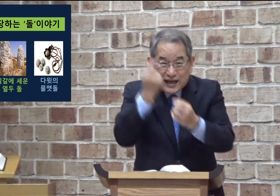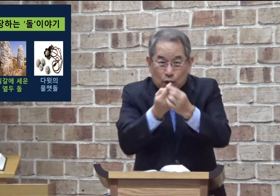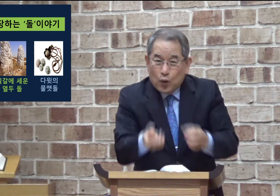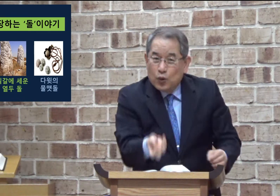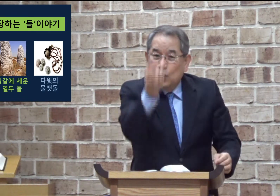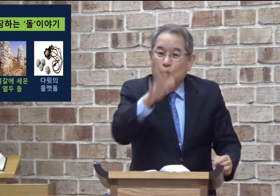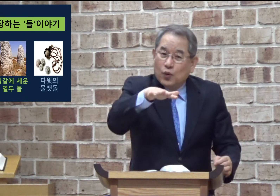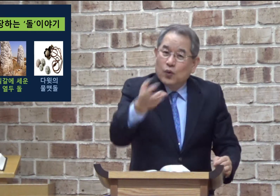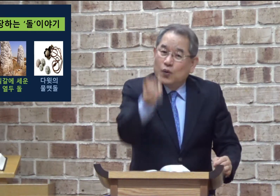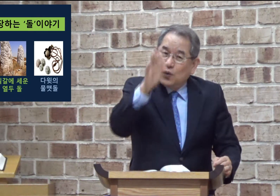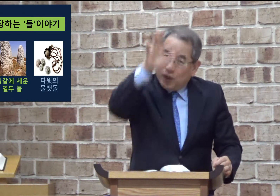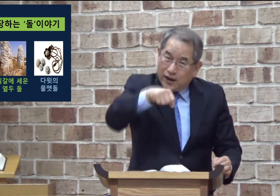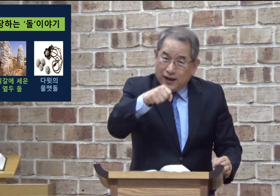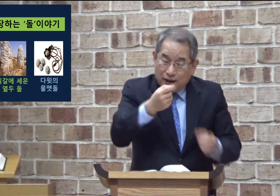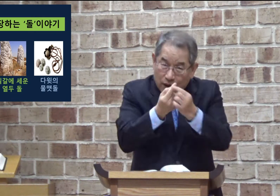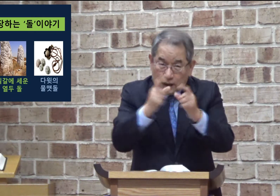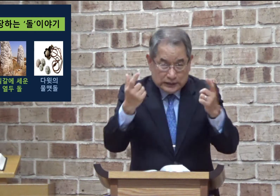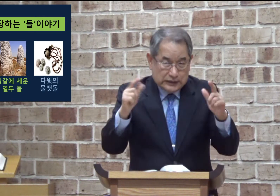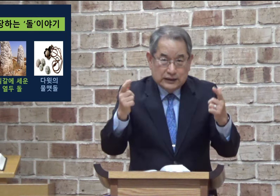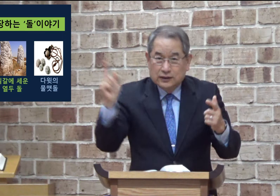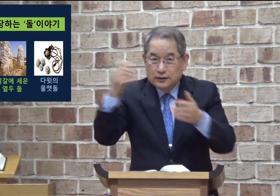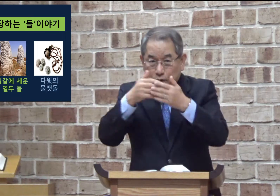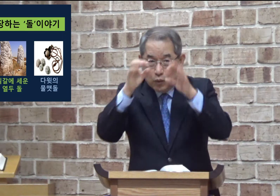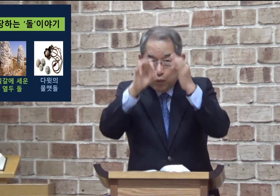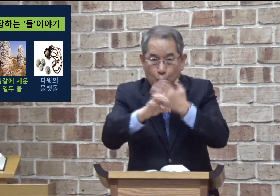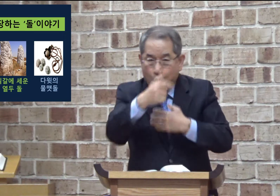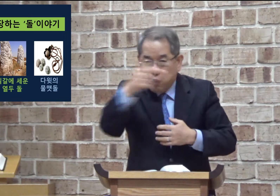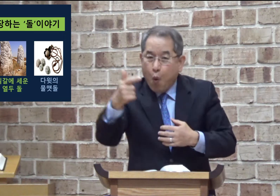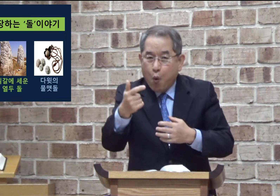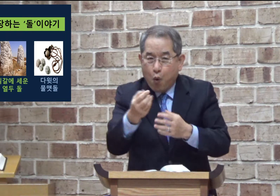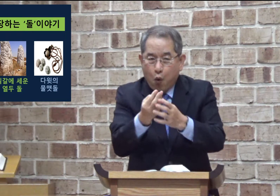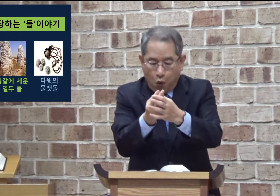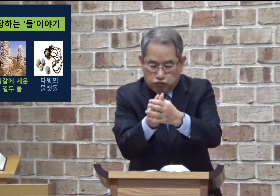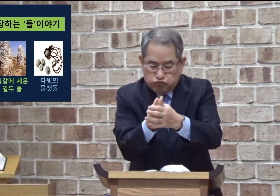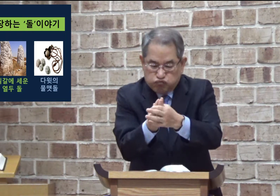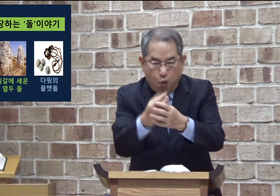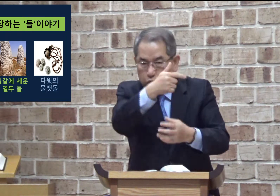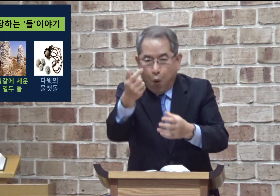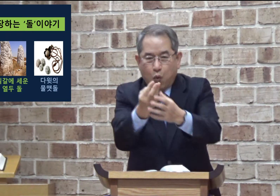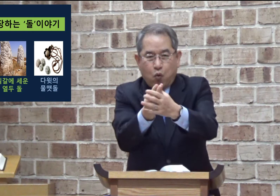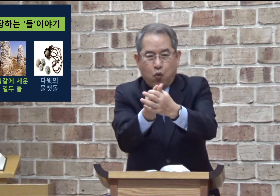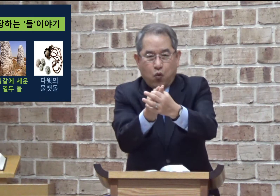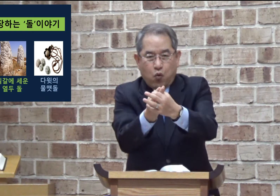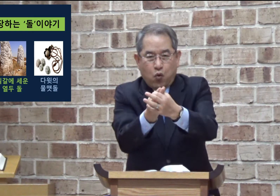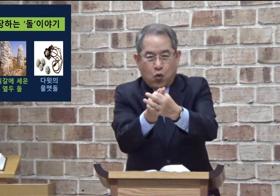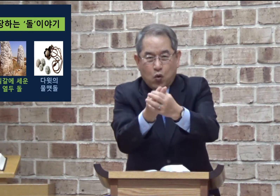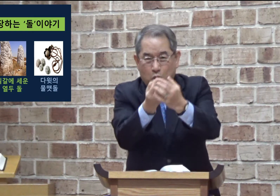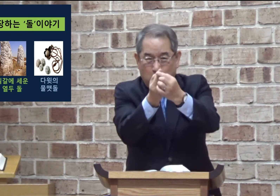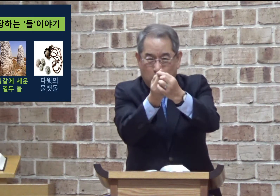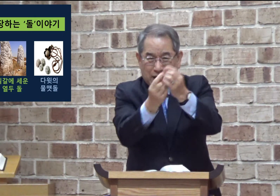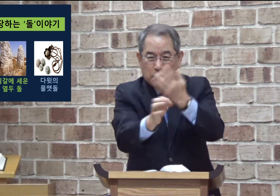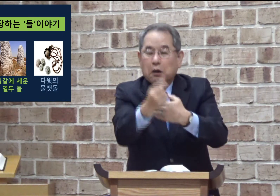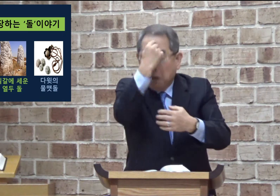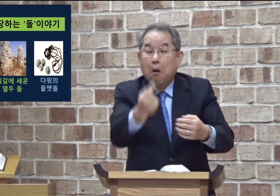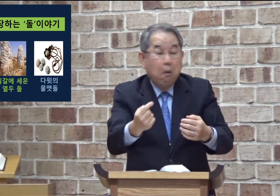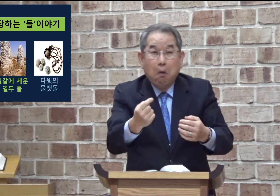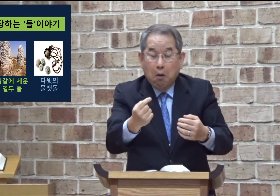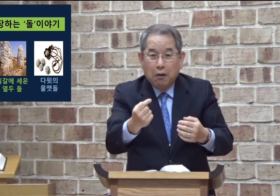좀 큽니다. 조그만 돌로 맞춘 것이 아니라 그것보다는